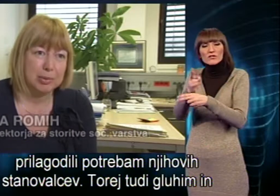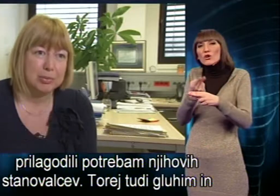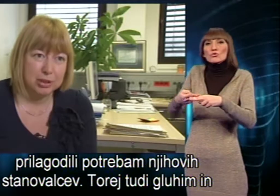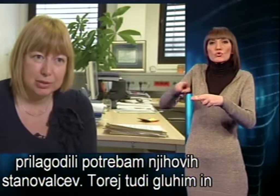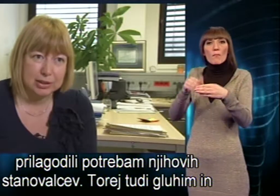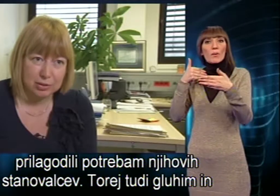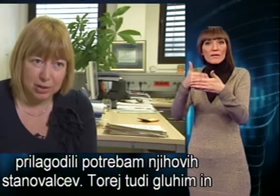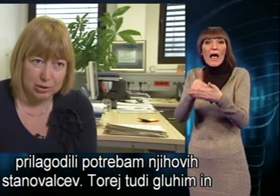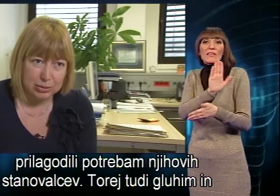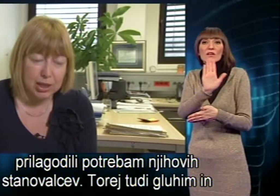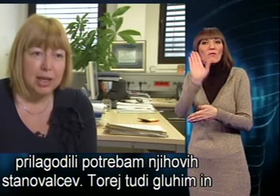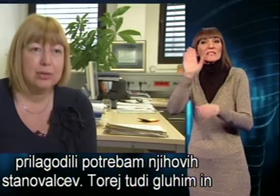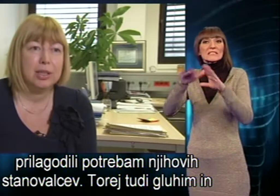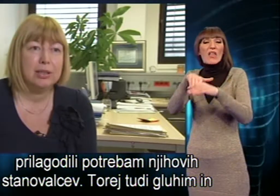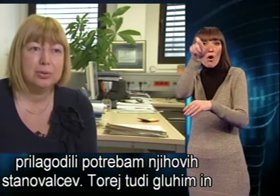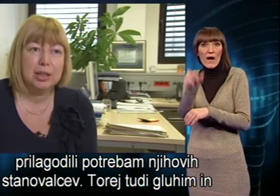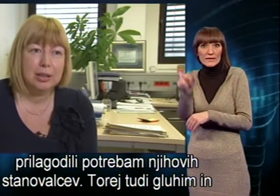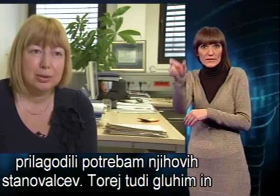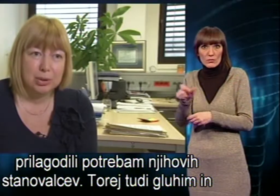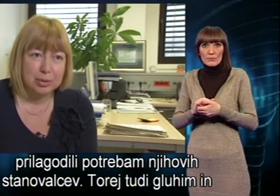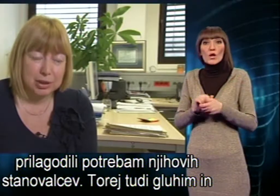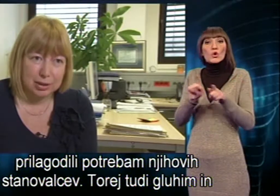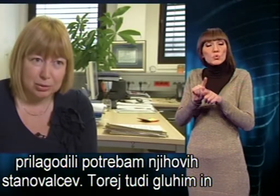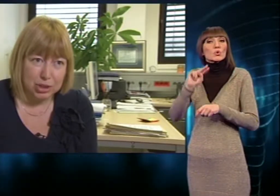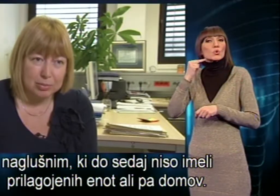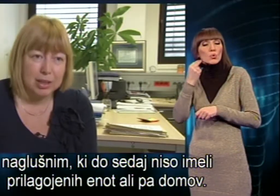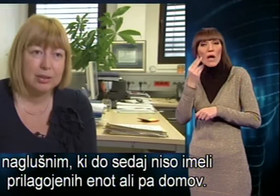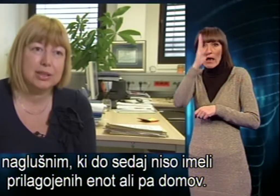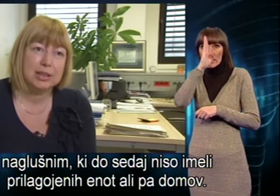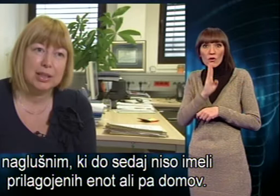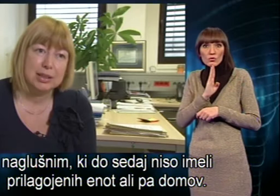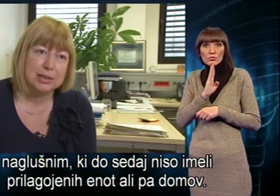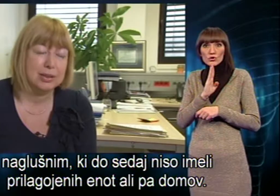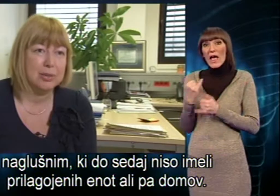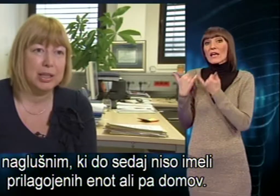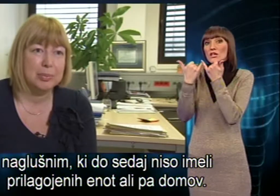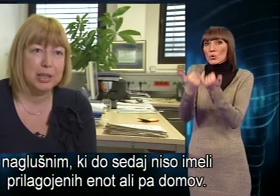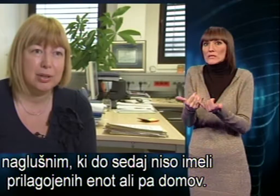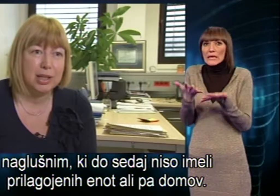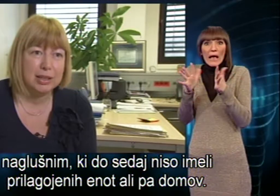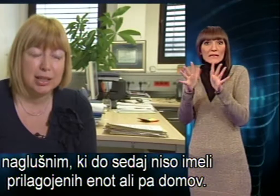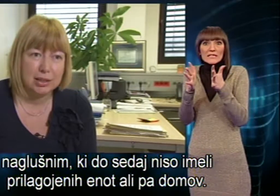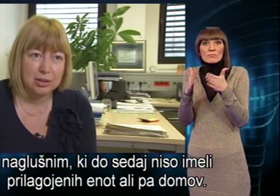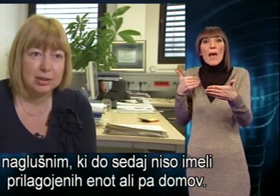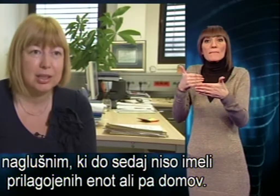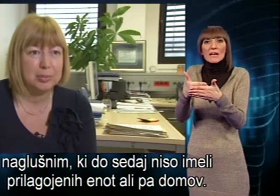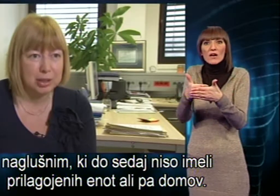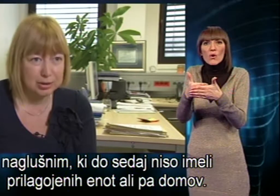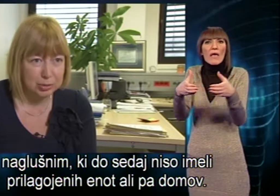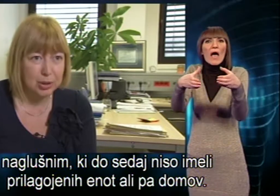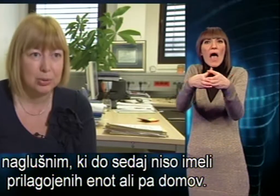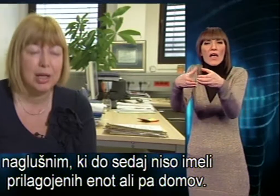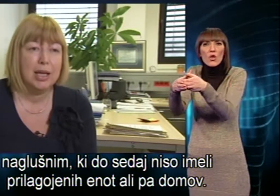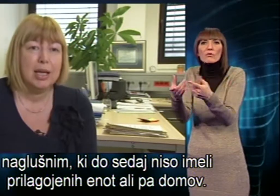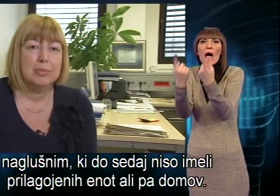prilagodili potrebam njihovih stanovalcev. Torej tudi gluhim in naglušnim, ki do sedaj niso imeli prilagojenih enot ali